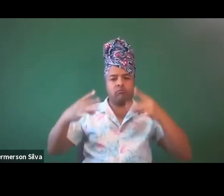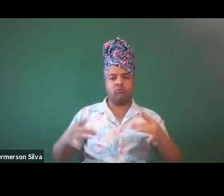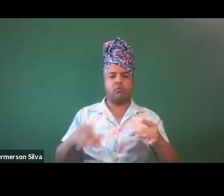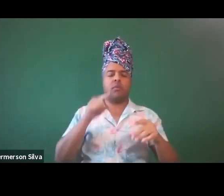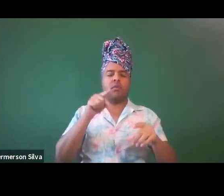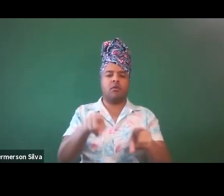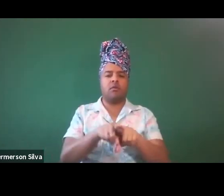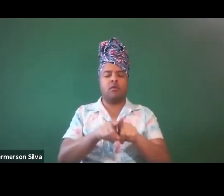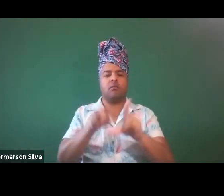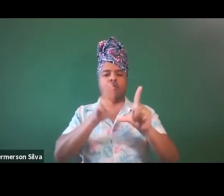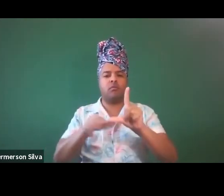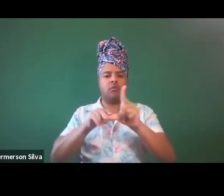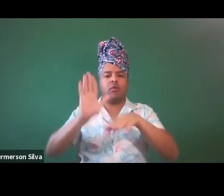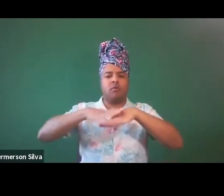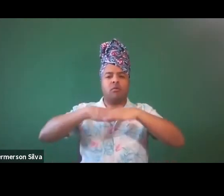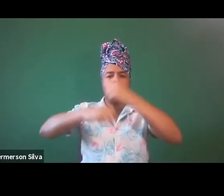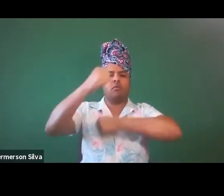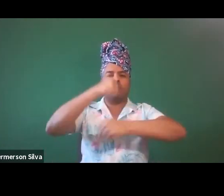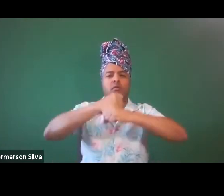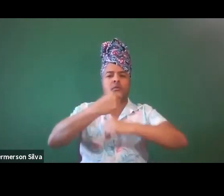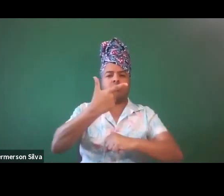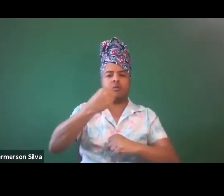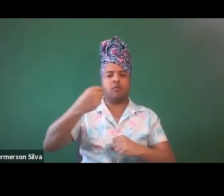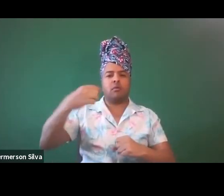e legendista desde 2009.